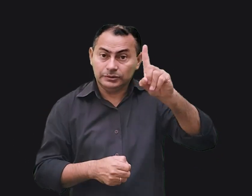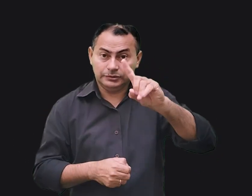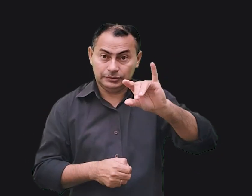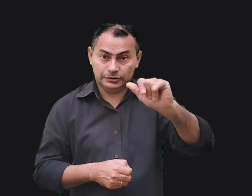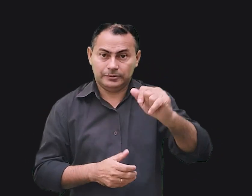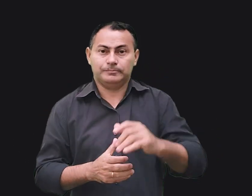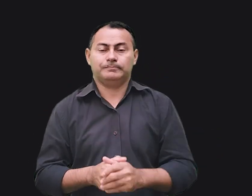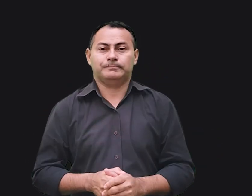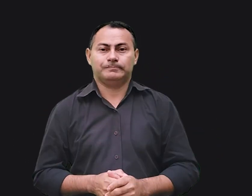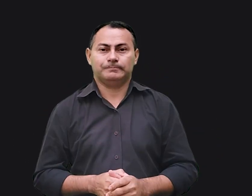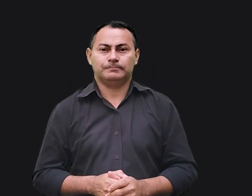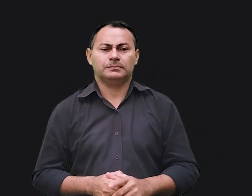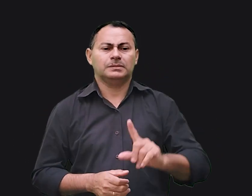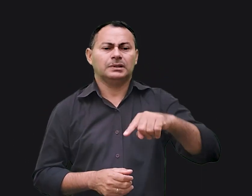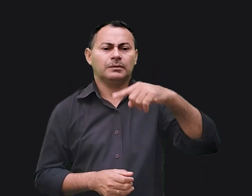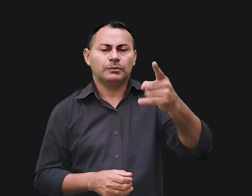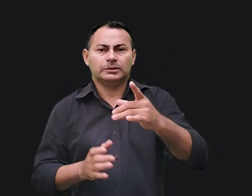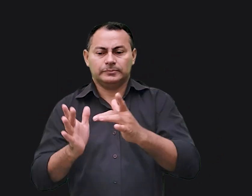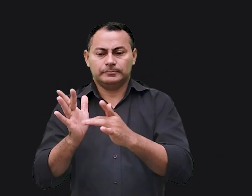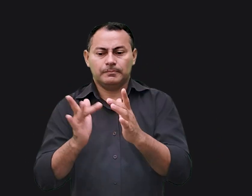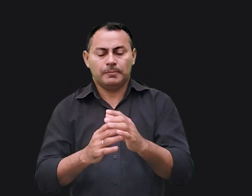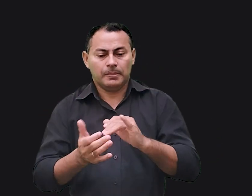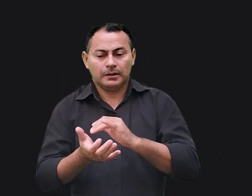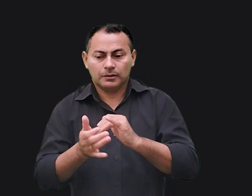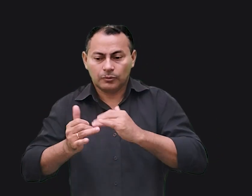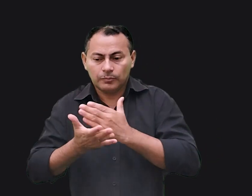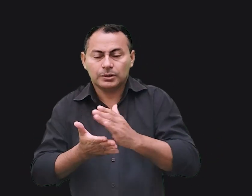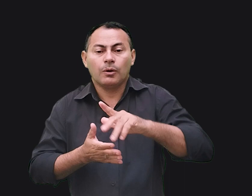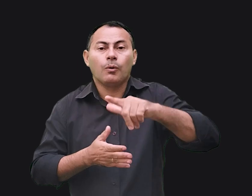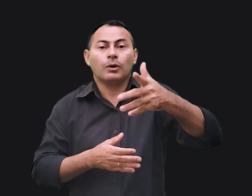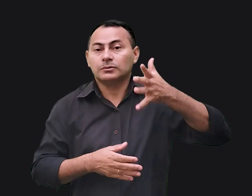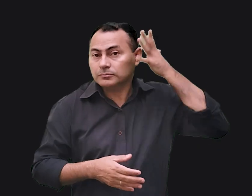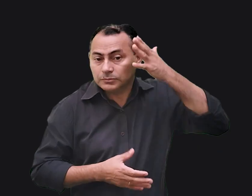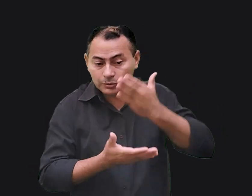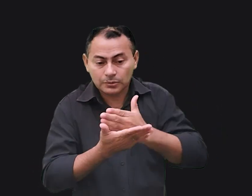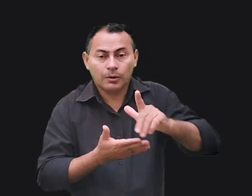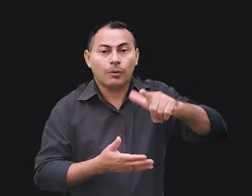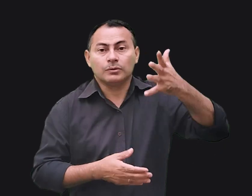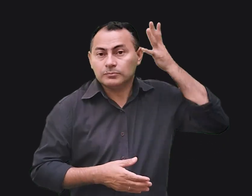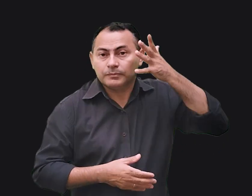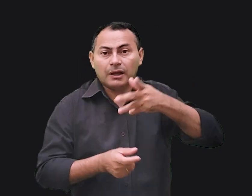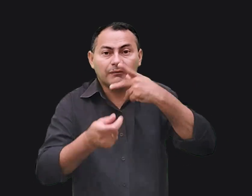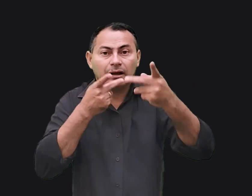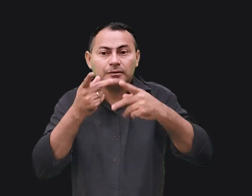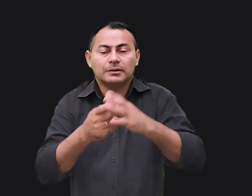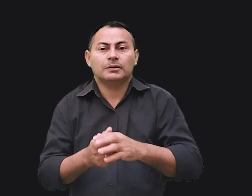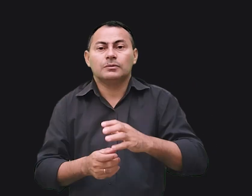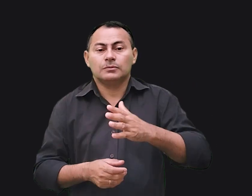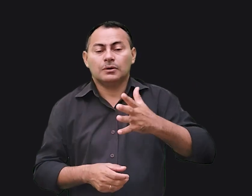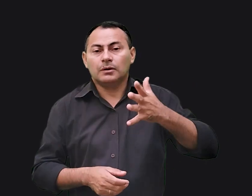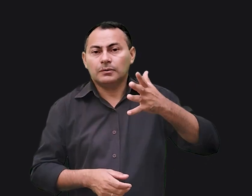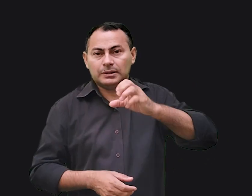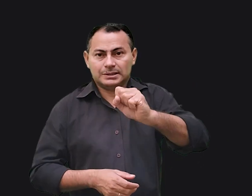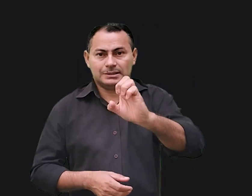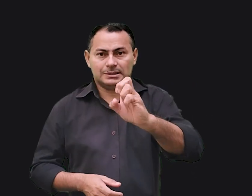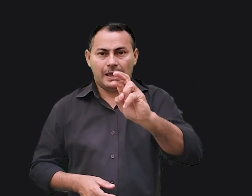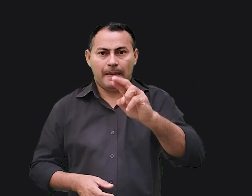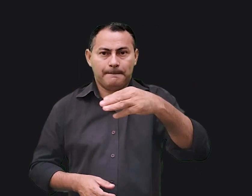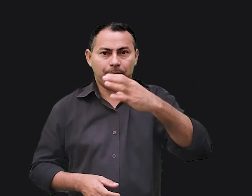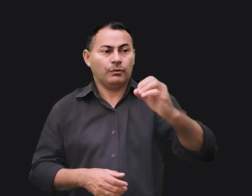dia. Depois disso, Jesus iniciou outro discurso, ao qual chamamos de o Sermão à Luz do